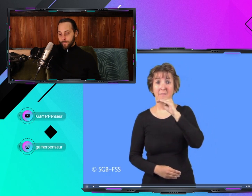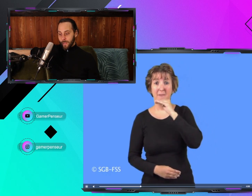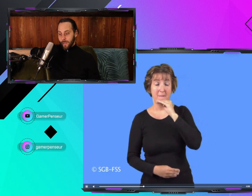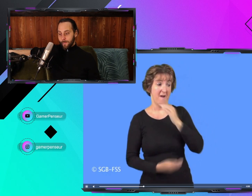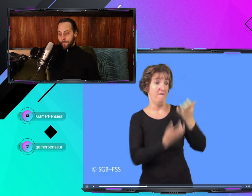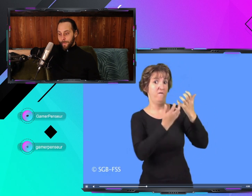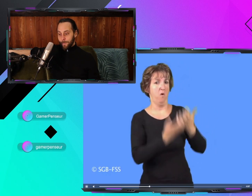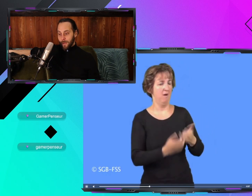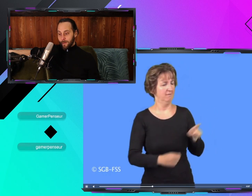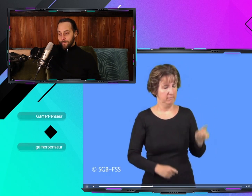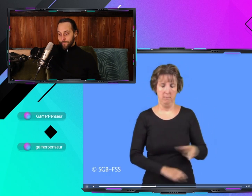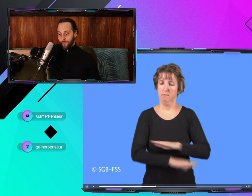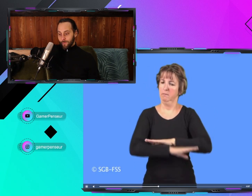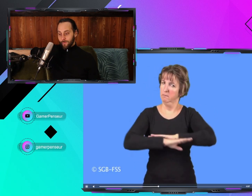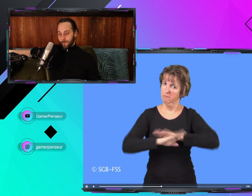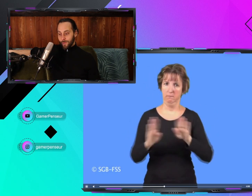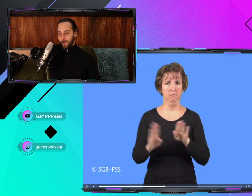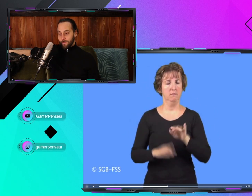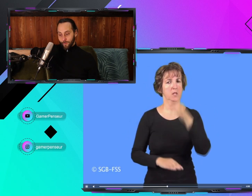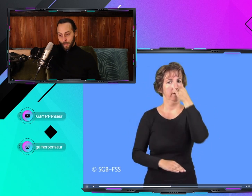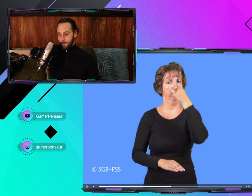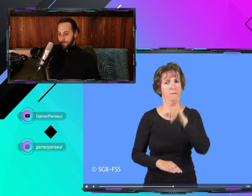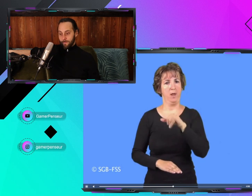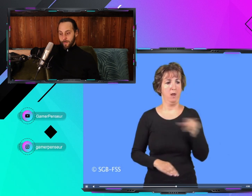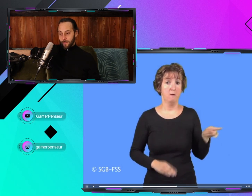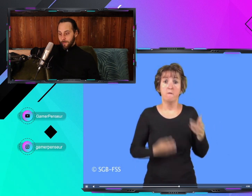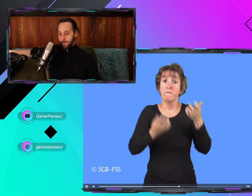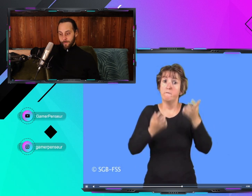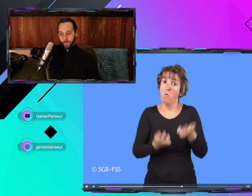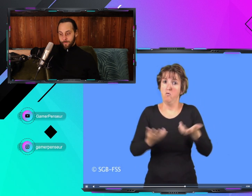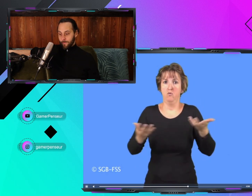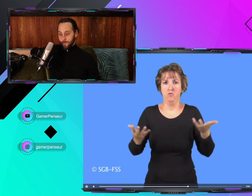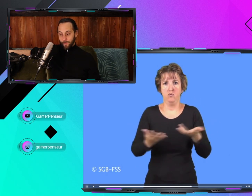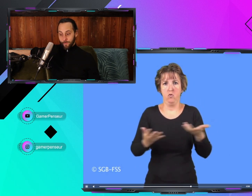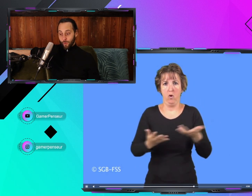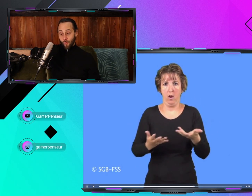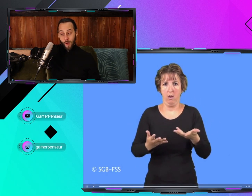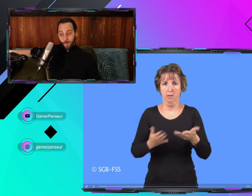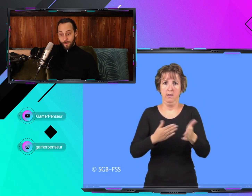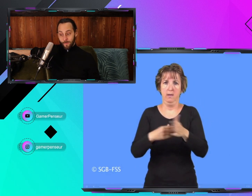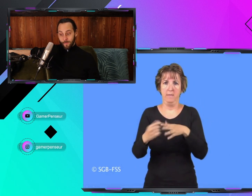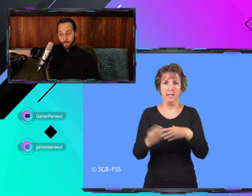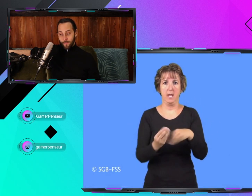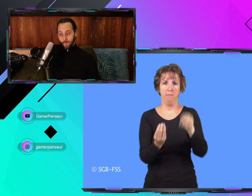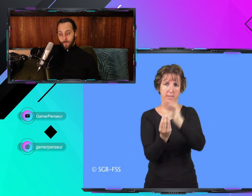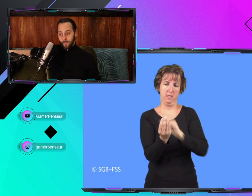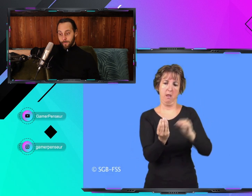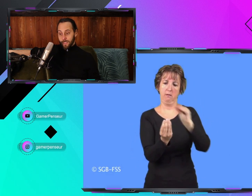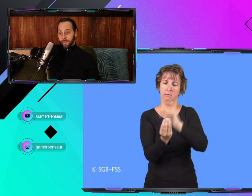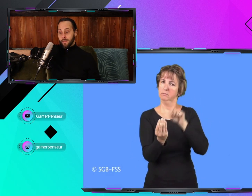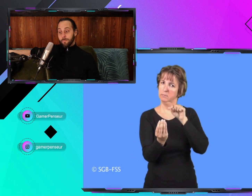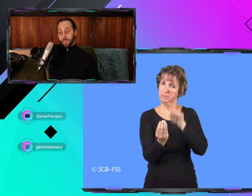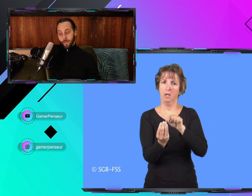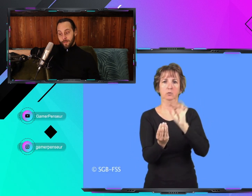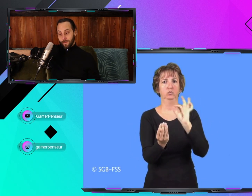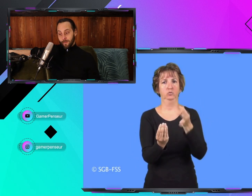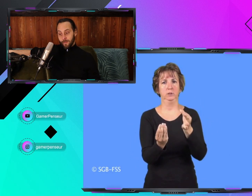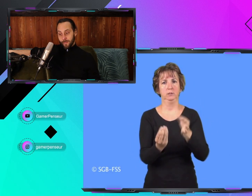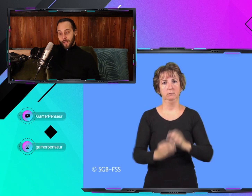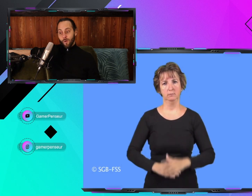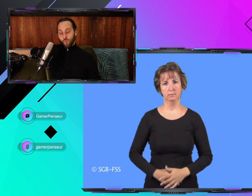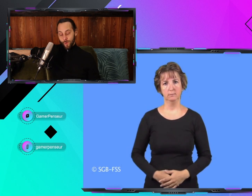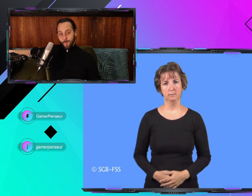pas. Papa veut. Lui, veut pas. Veut quoi? Métier